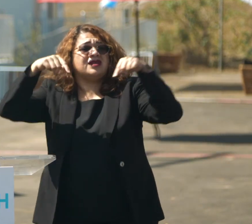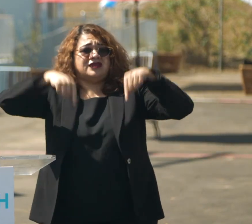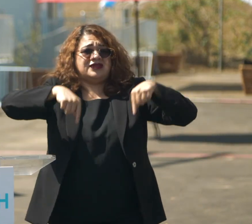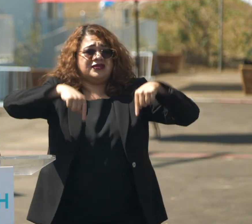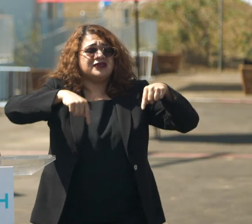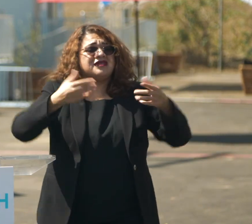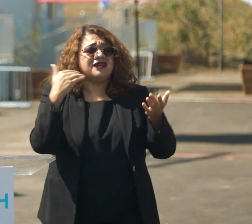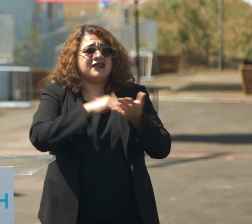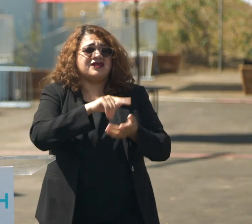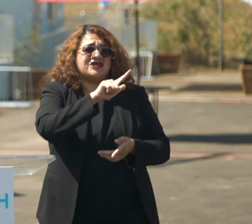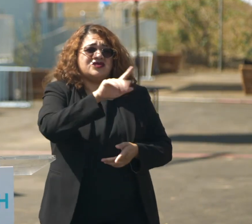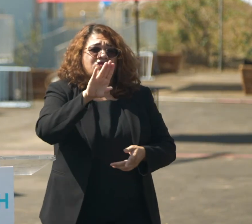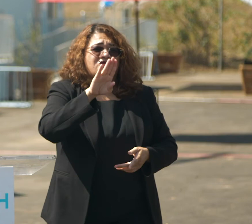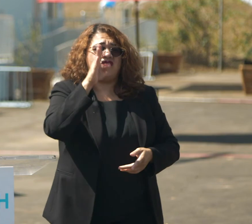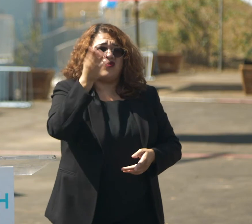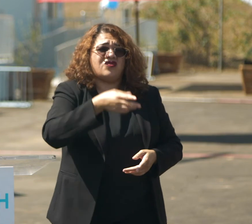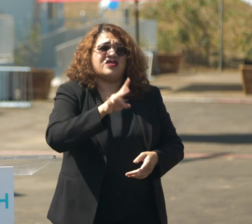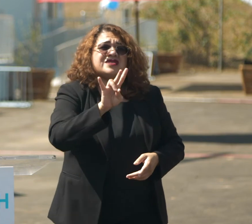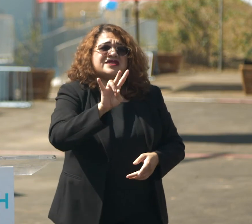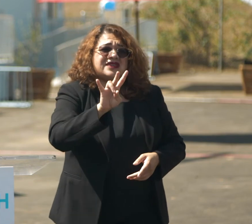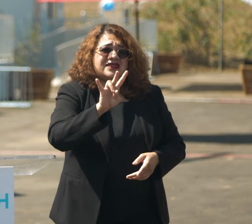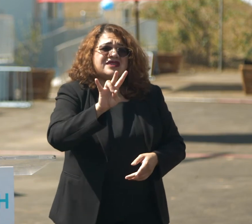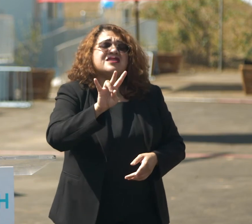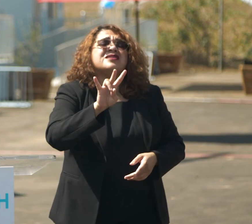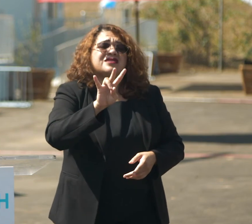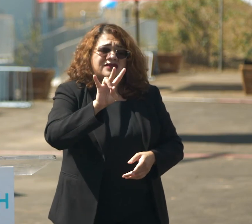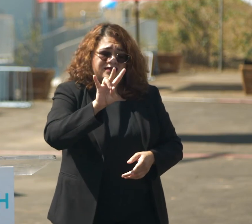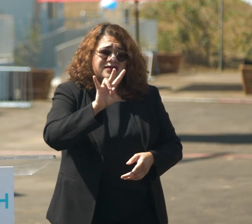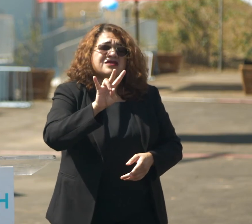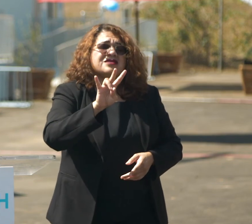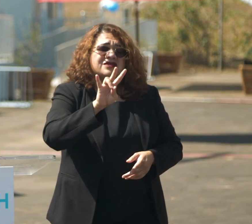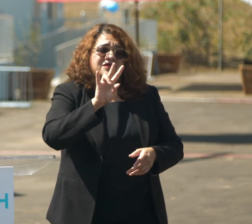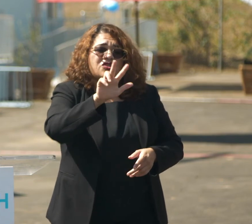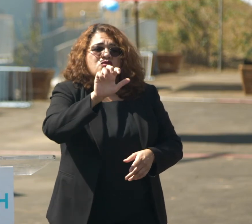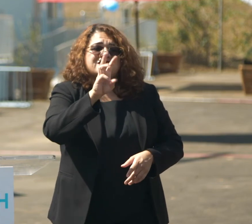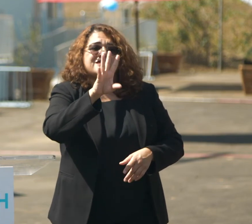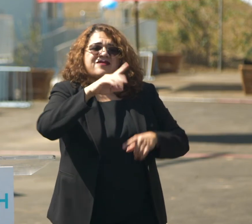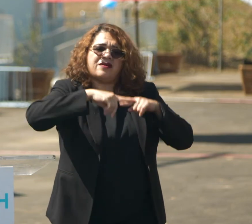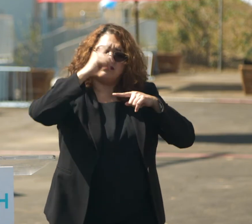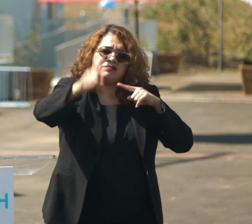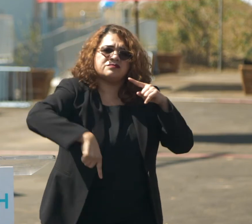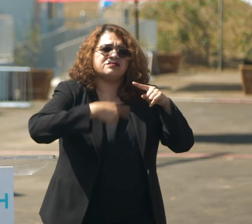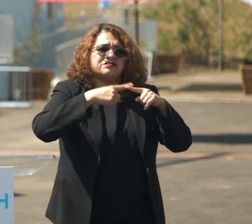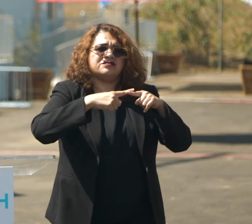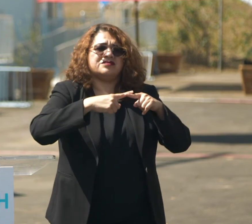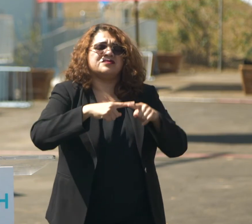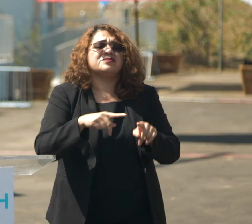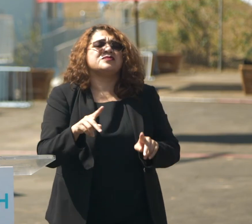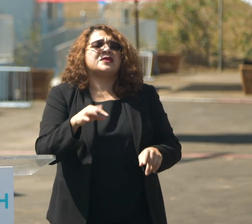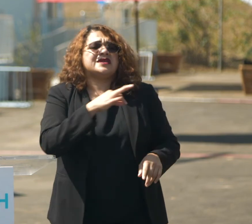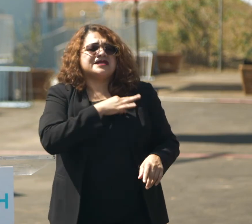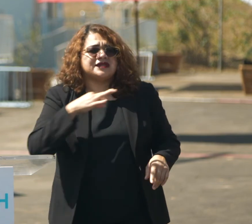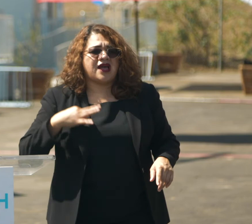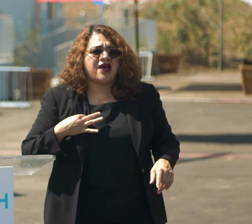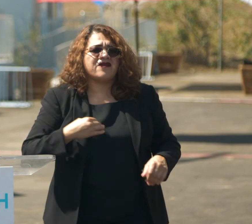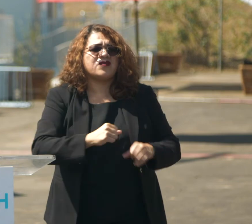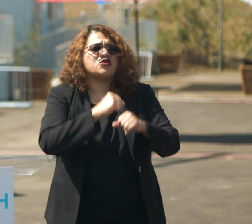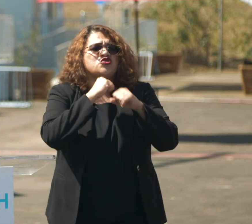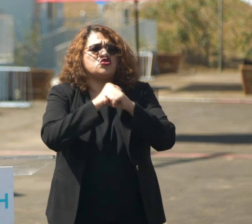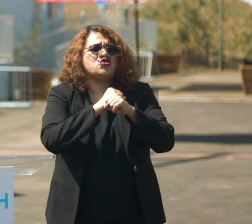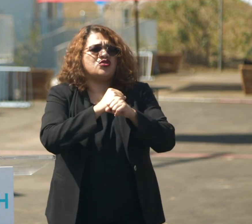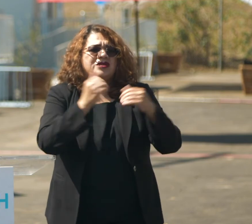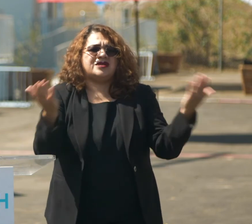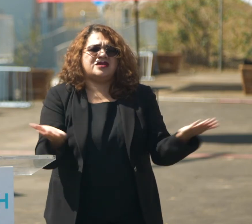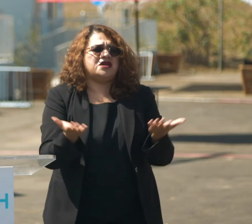año, las 24 horas del día, los 7 días de la semana. El personal y la seguridad estarán presentes